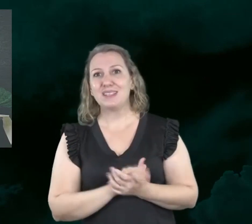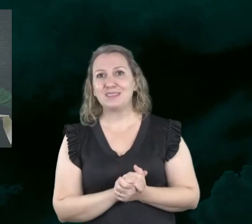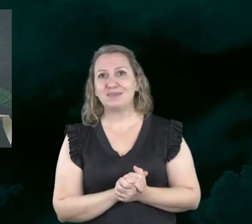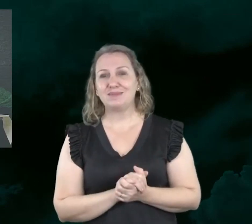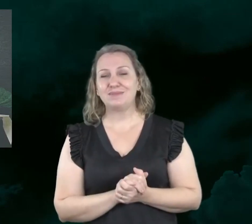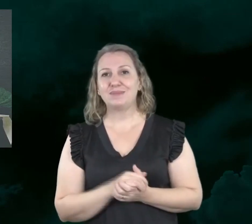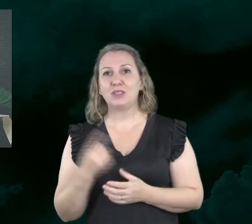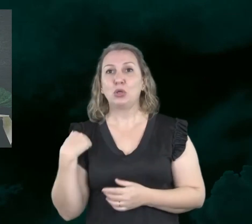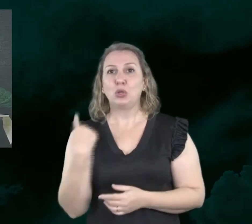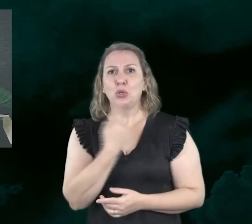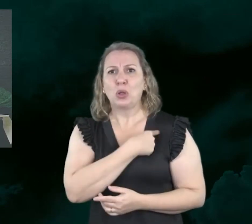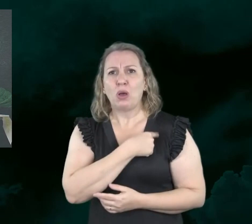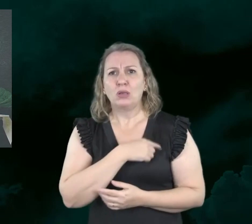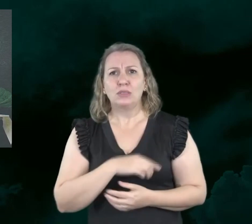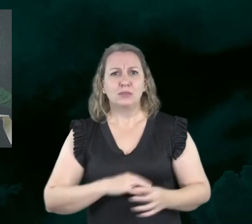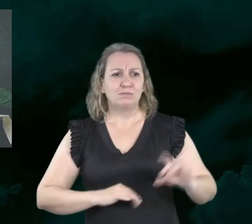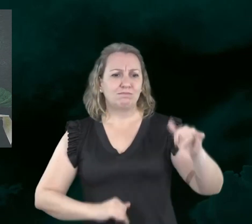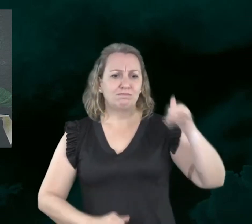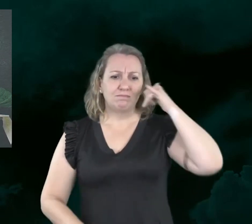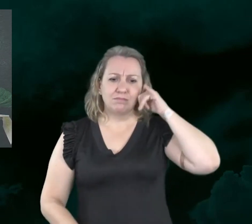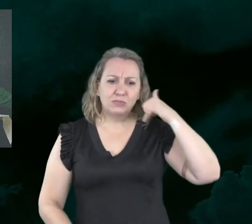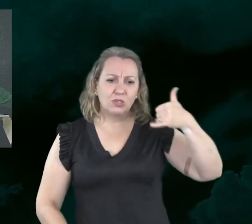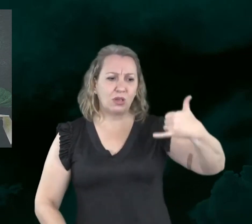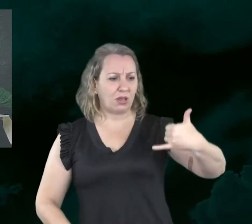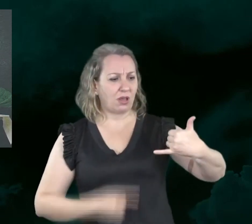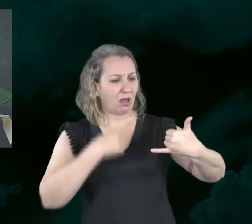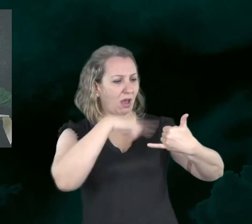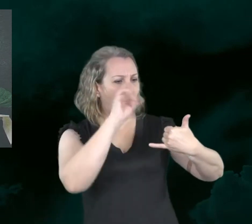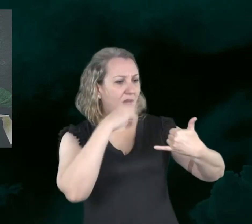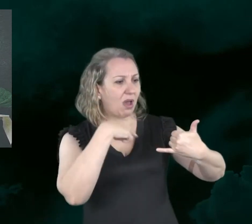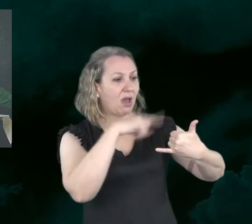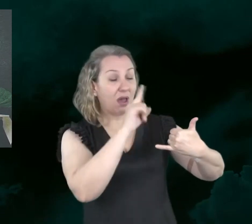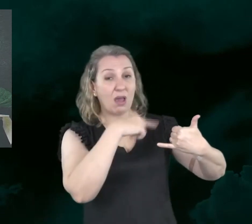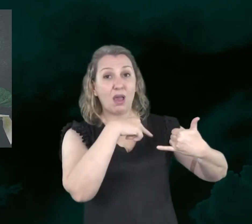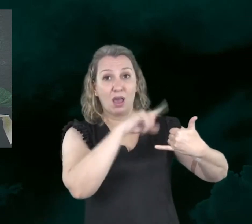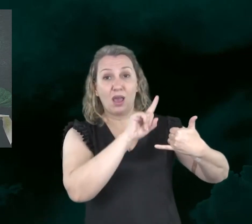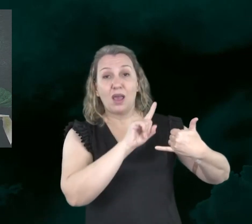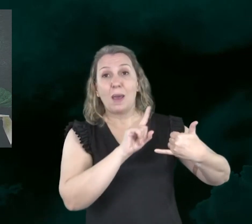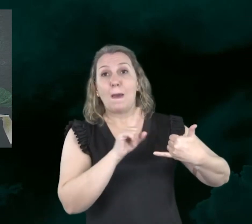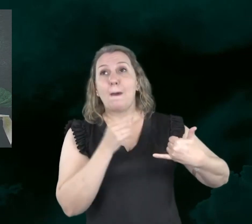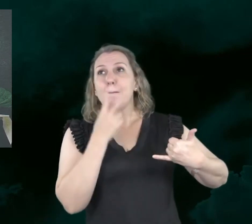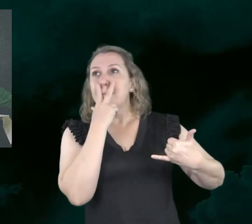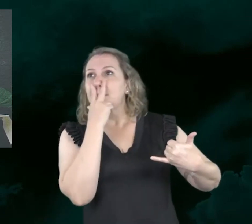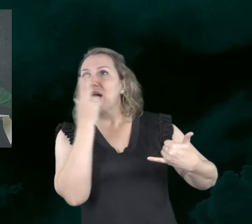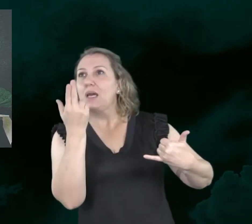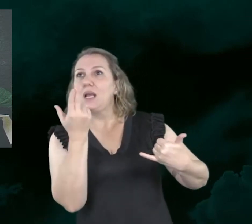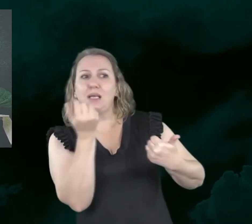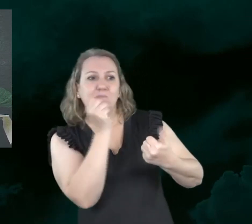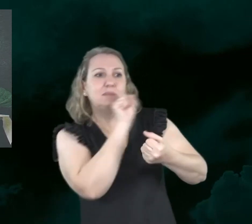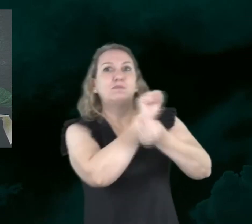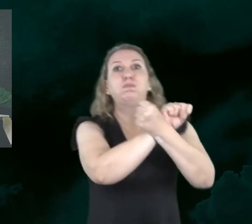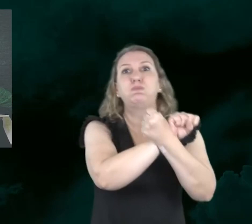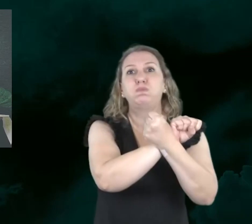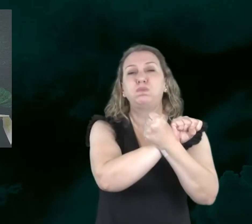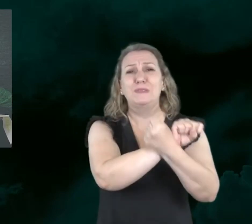verdade, os que amam a injustiça. Então cai na teia da aranha, e a aranha consome, come e